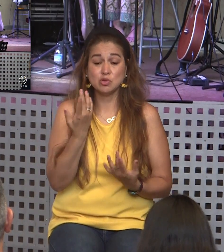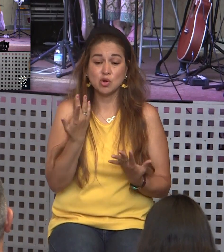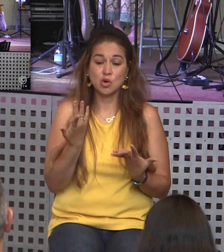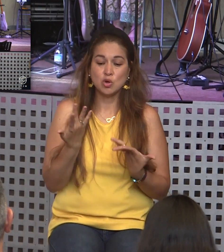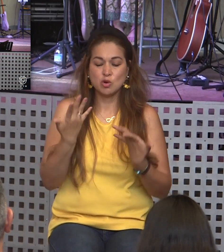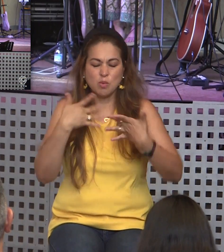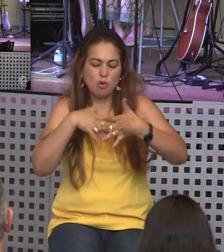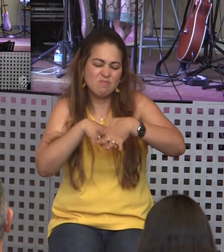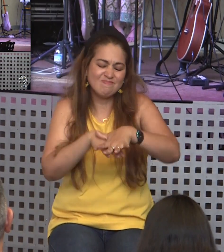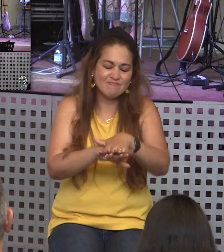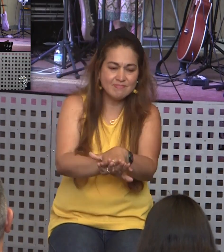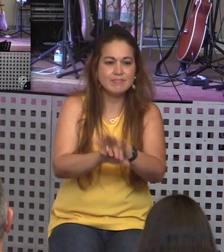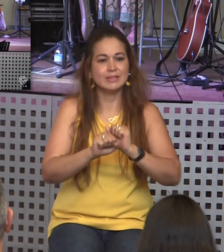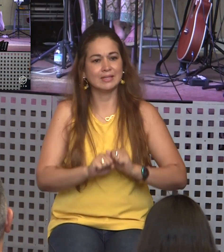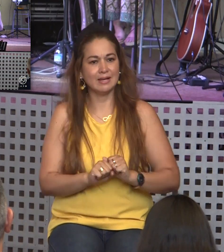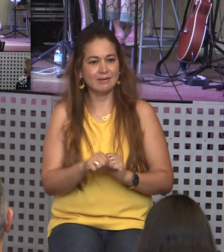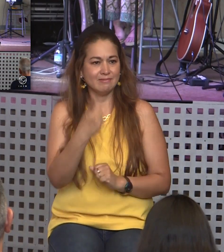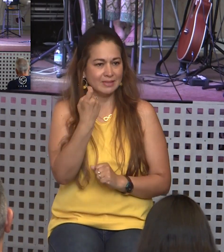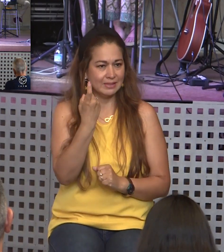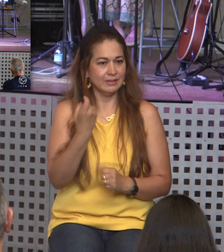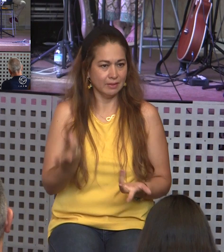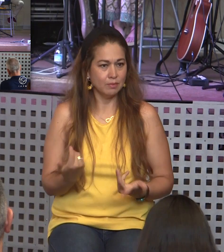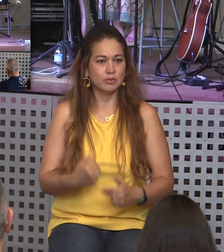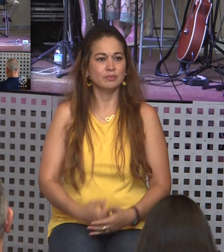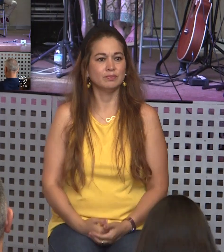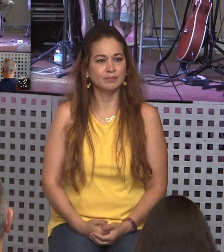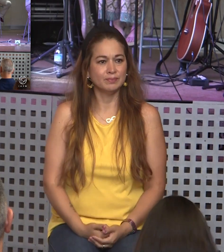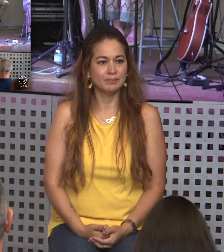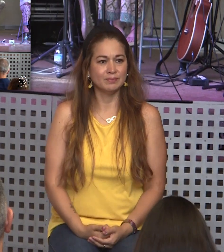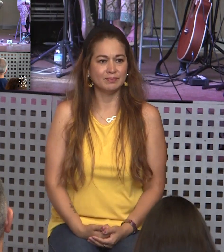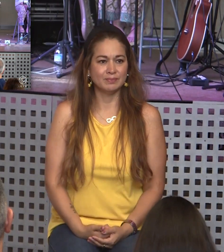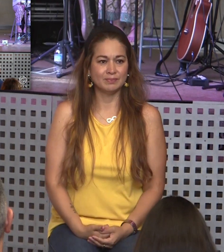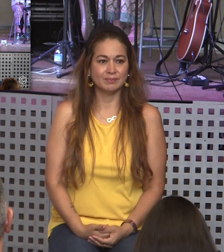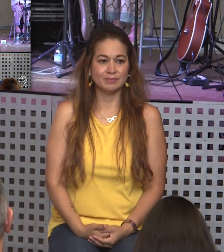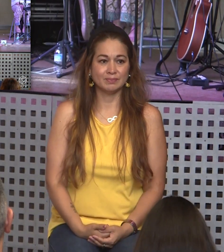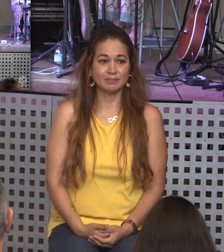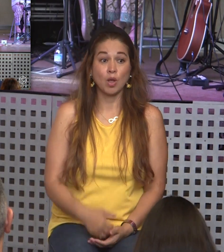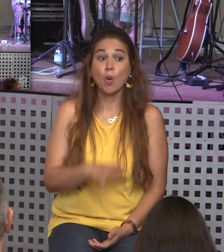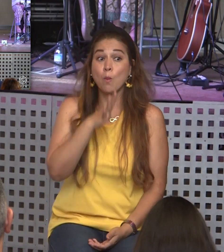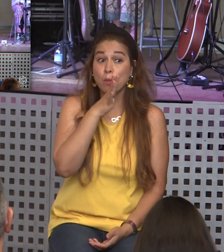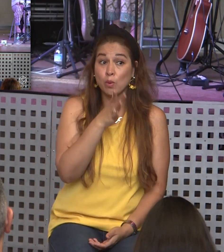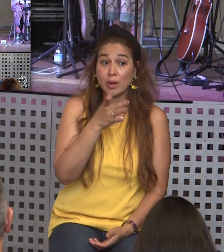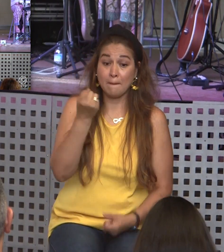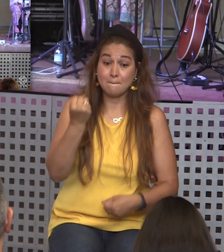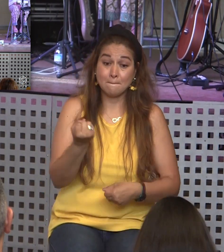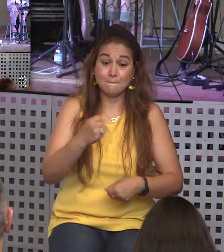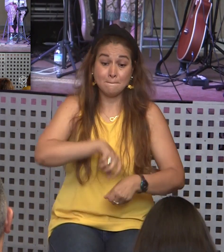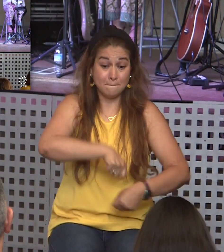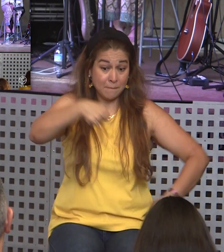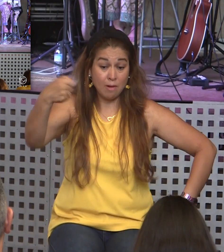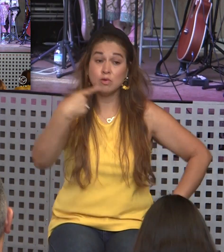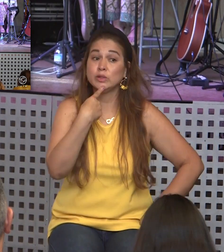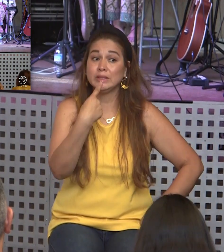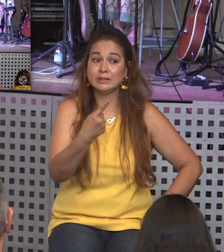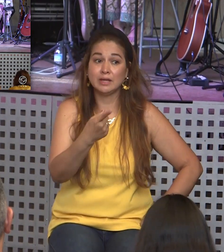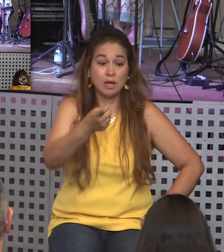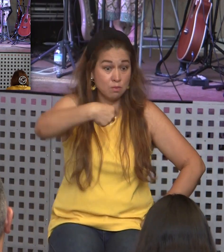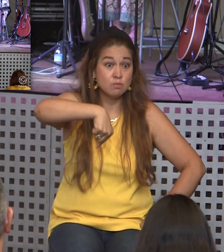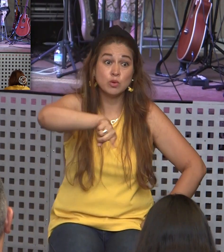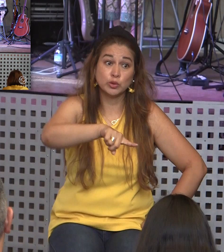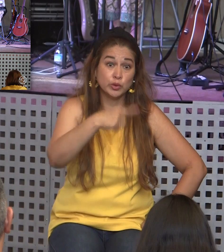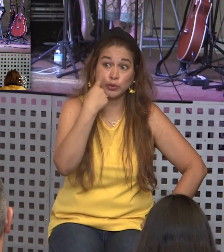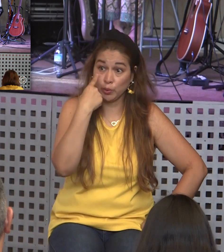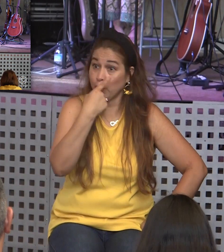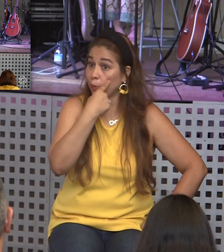natural y lo espiritual. Por eso es que les dice, miráis y no veis. ¿Por qué? Os falta